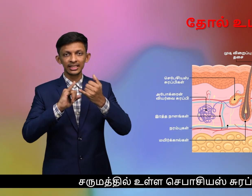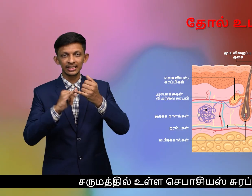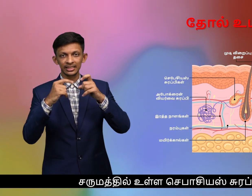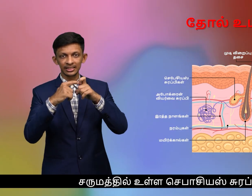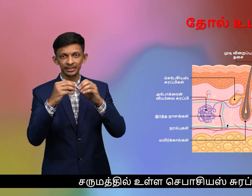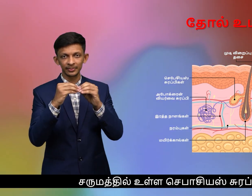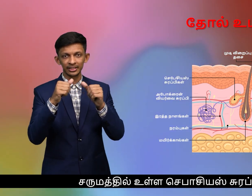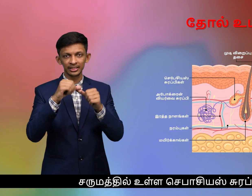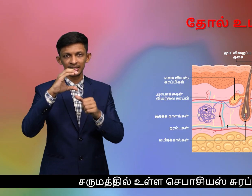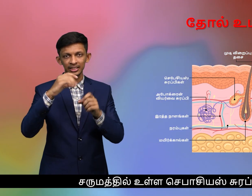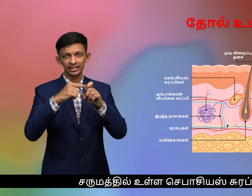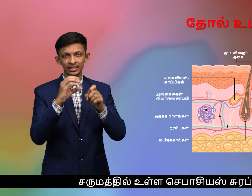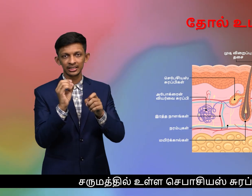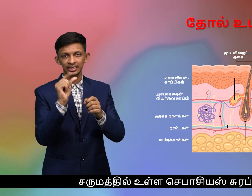சருமத்தில் உள்ள செபாசியஸ் சுரப்பிகள்,